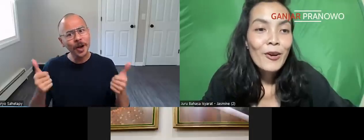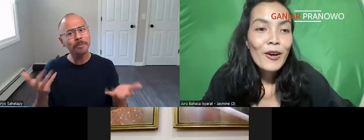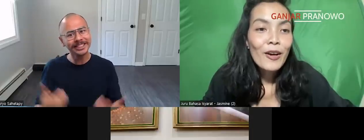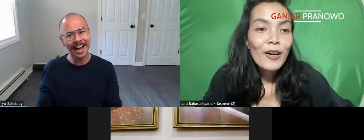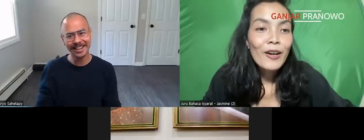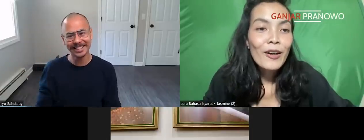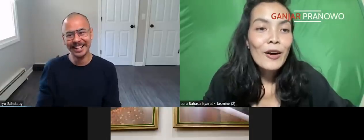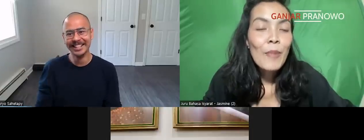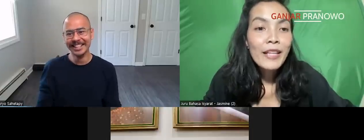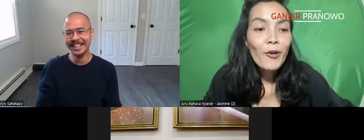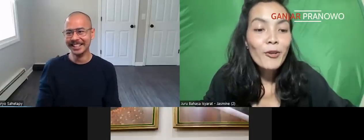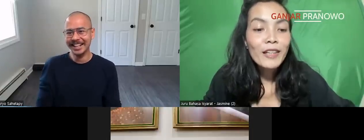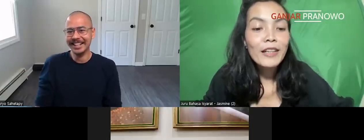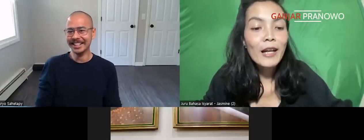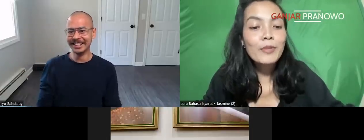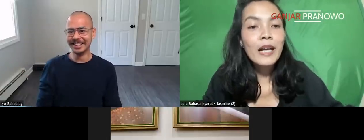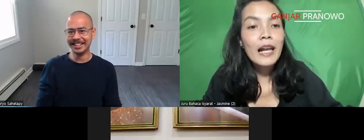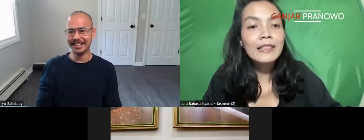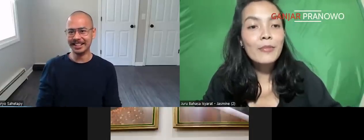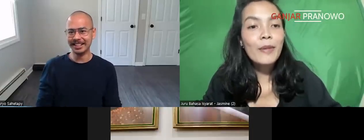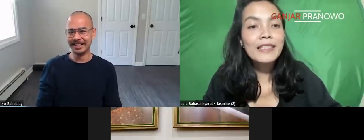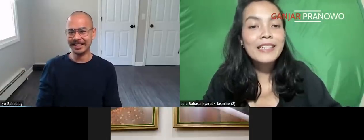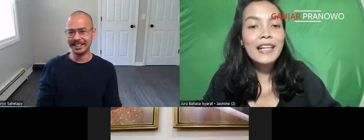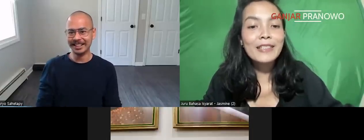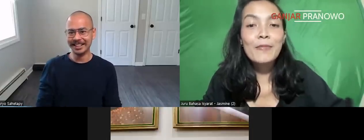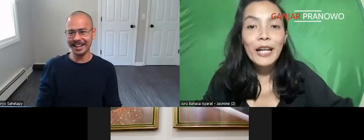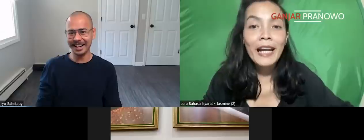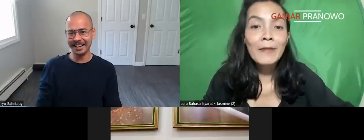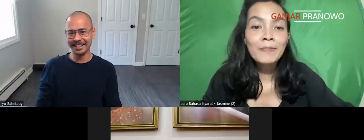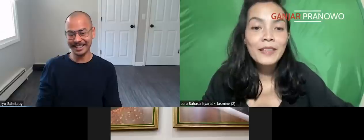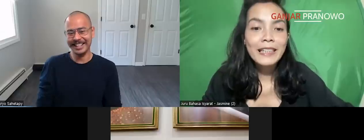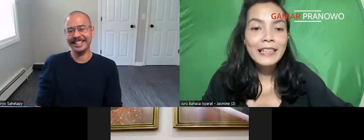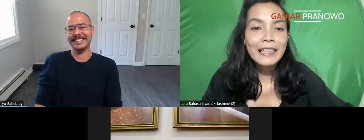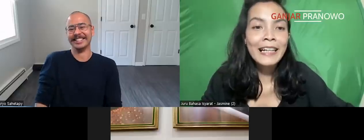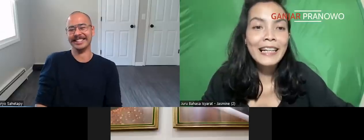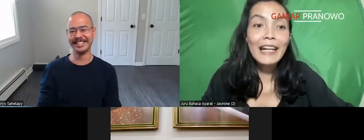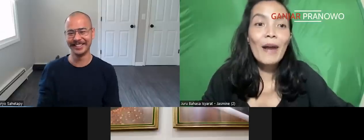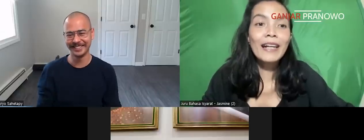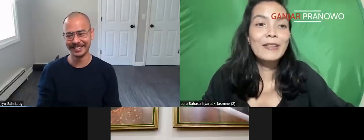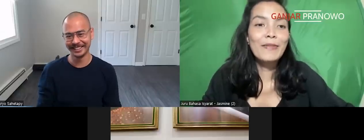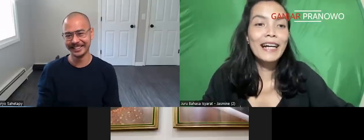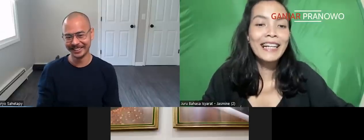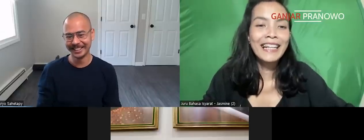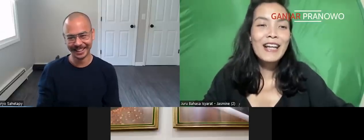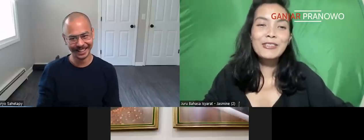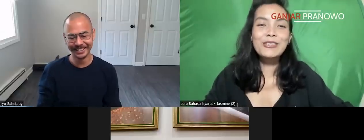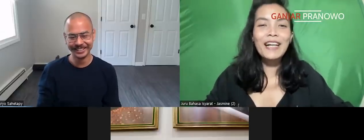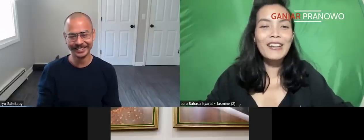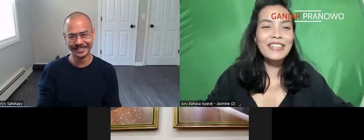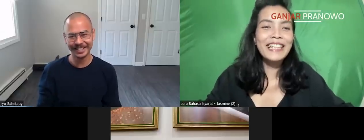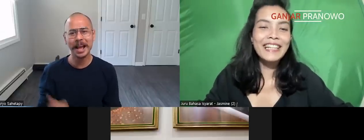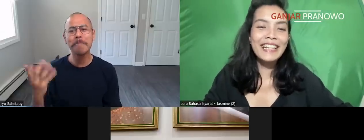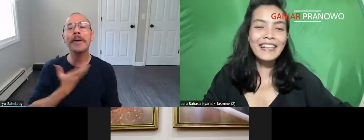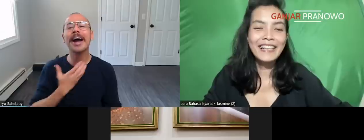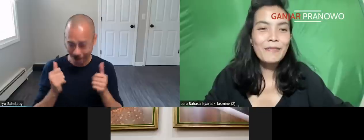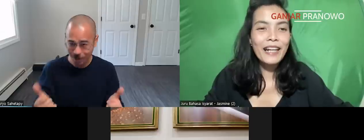kok ee banyak orang-orang dengar yang bisa lancar berbahasa isyarat Jadi mereka eh kaget banget gitu Pak lucu juga kalau